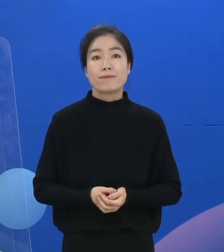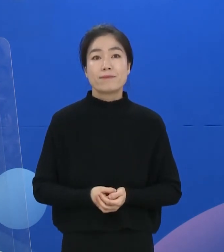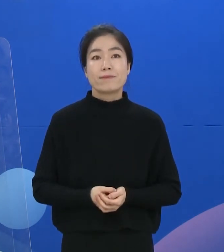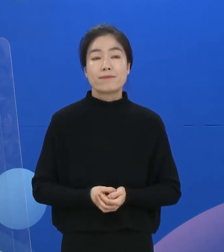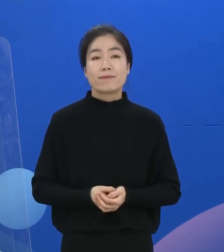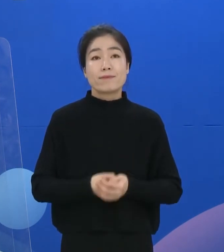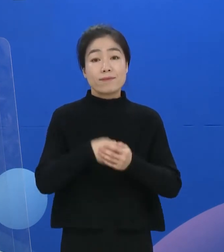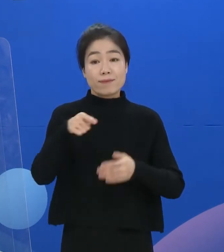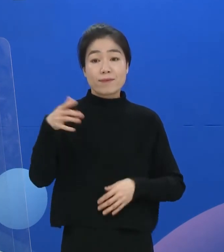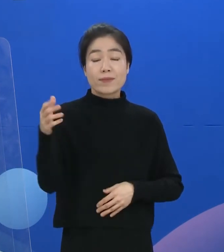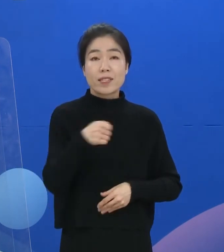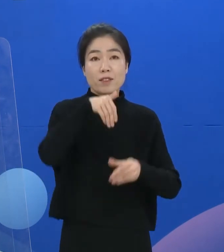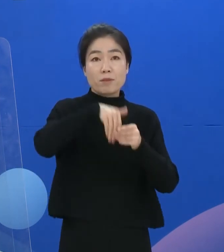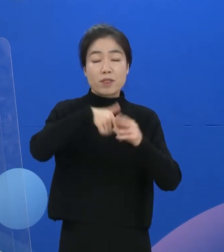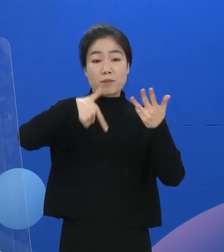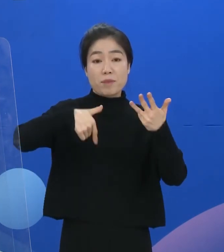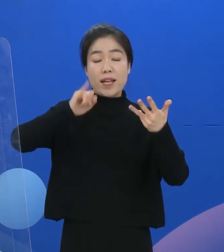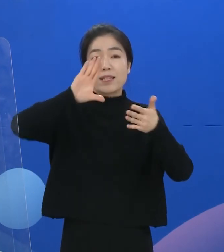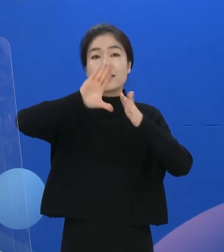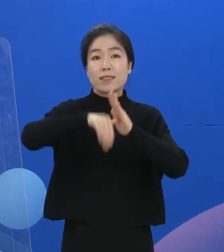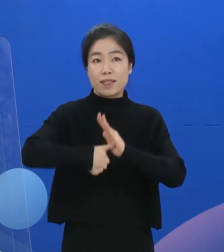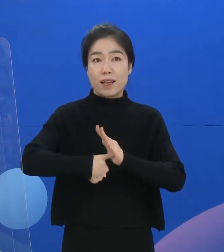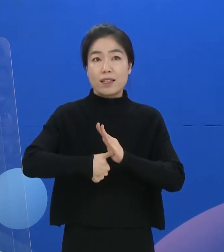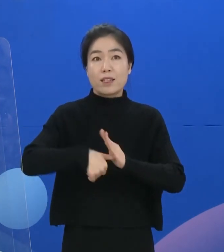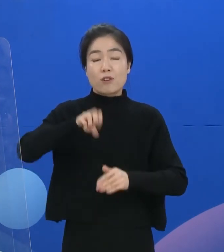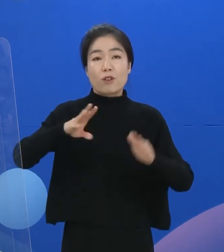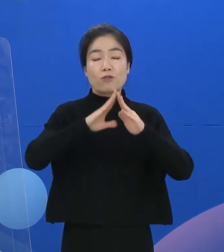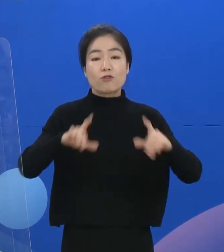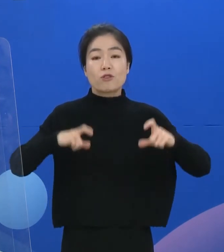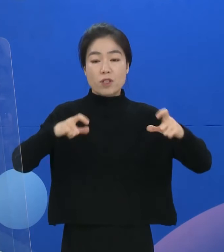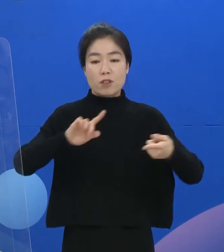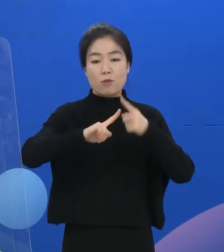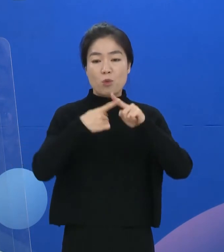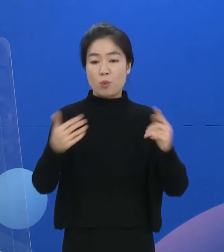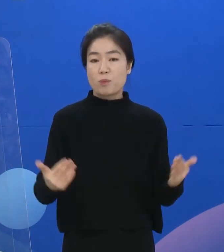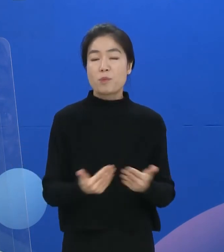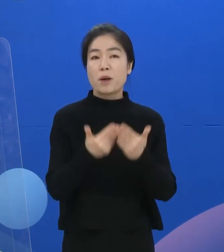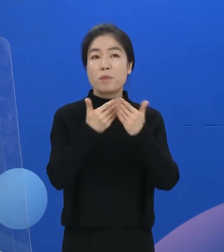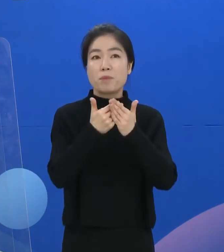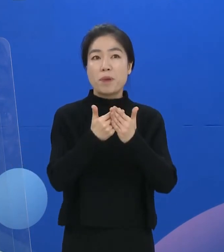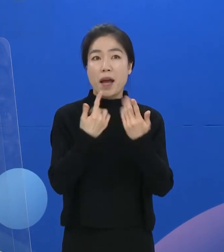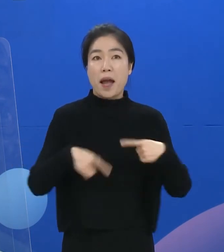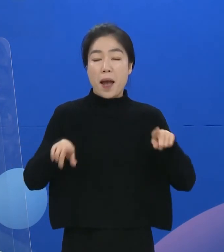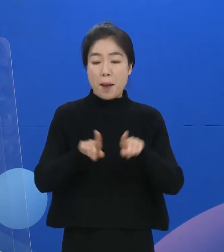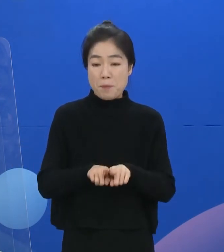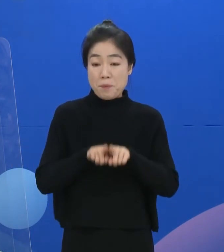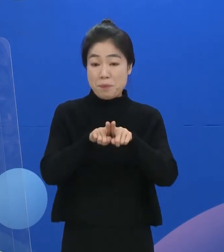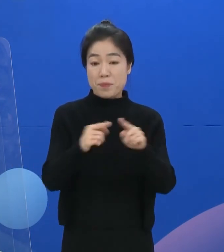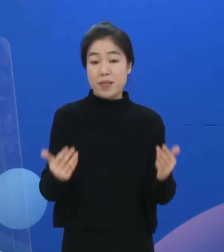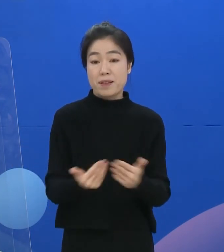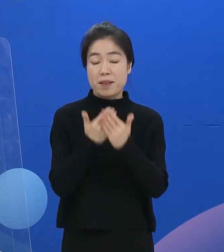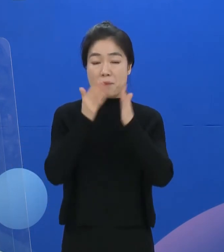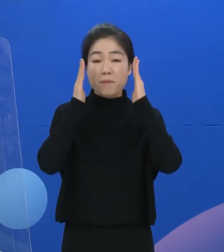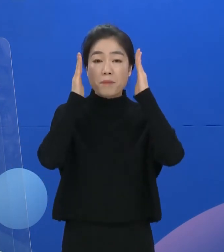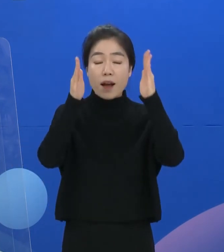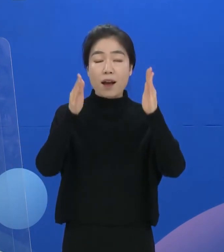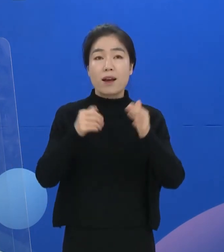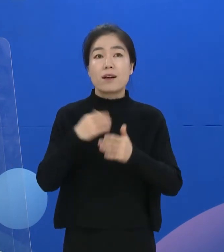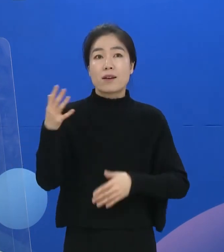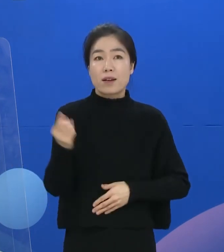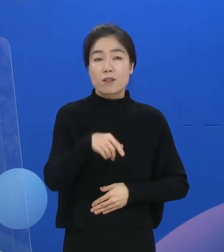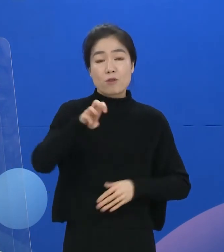생태 역사문화관광벨트를 조성하겠습니다이를 바탕으로 민선 팔기 위해서는